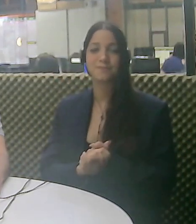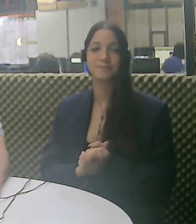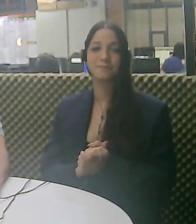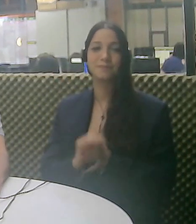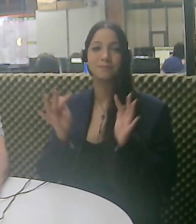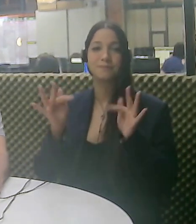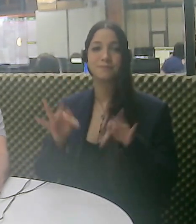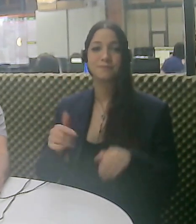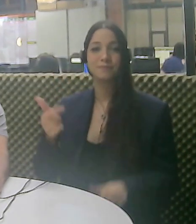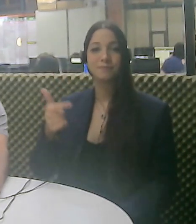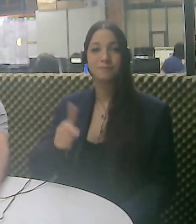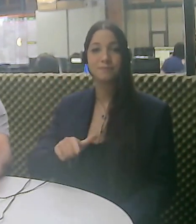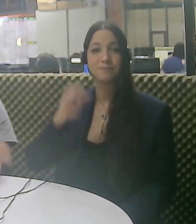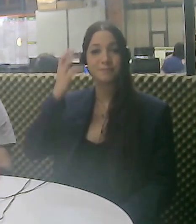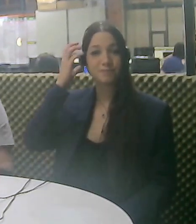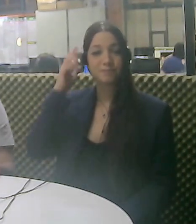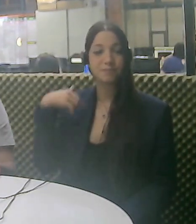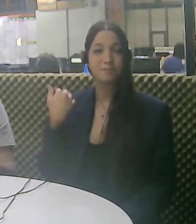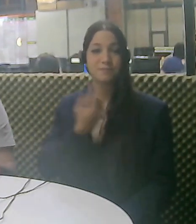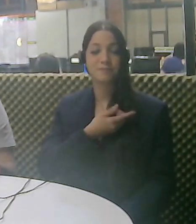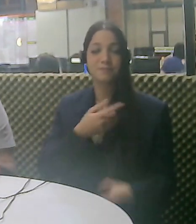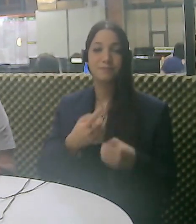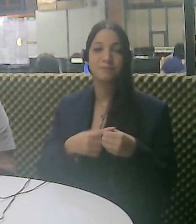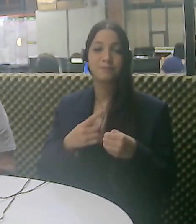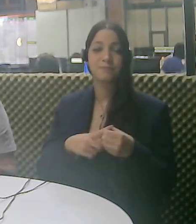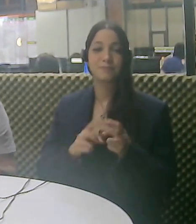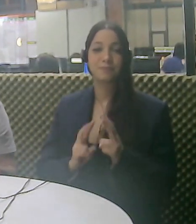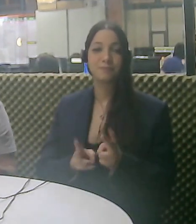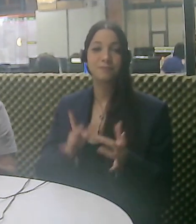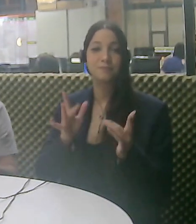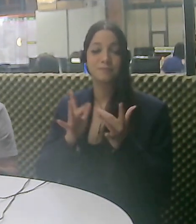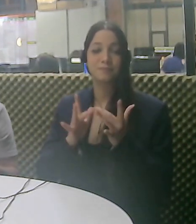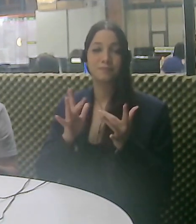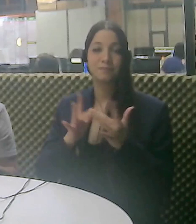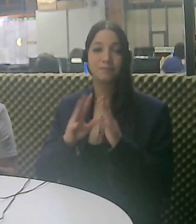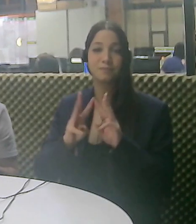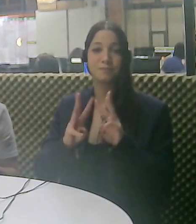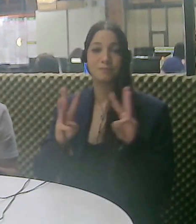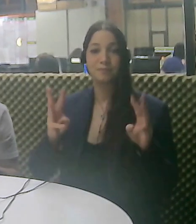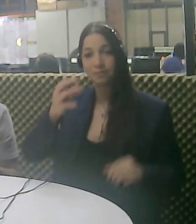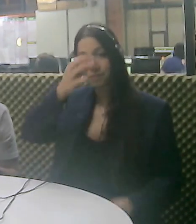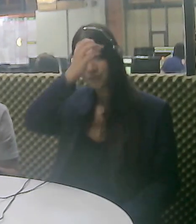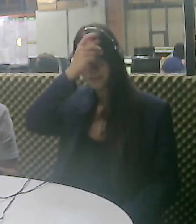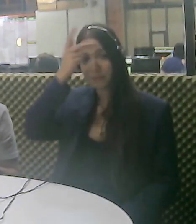próxima. Fica por aqui mais uma edição do programa da Rádio Nossa Cidade.